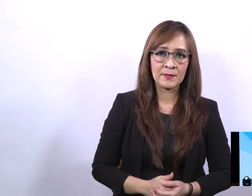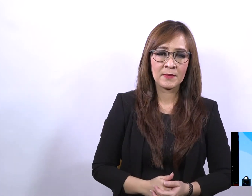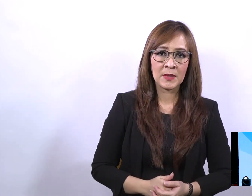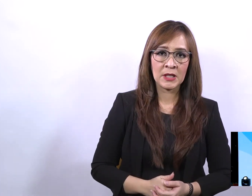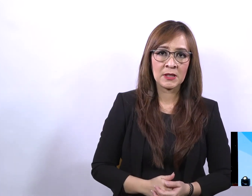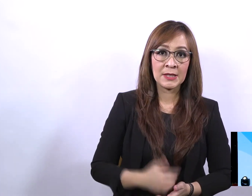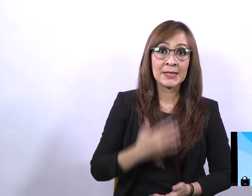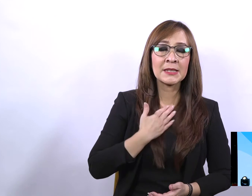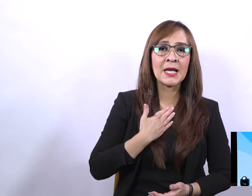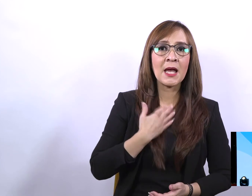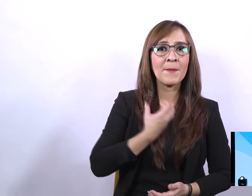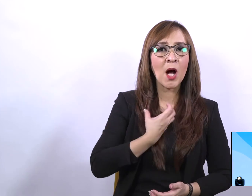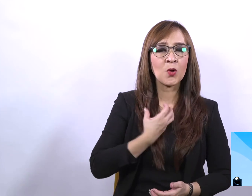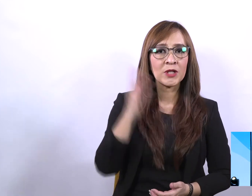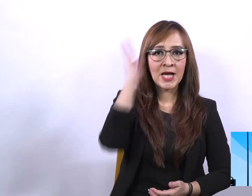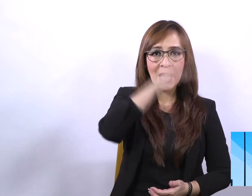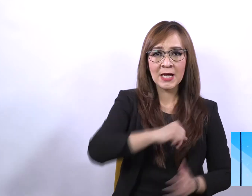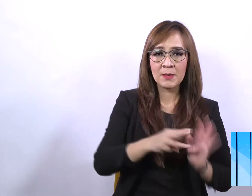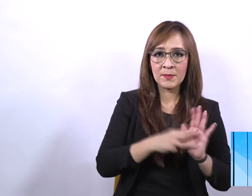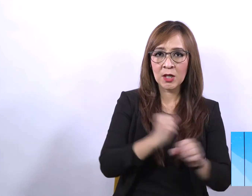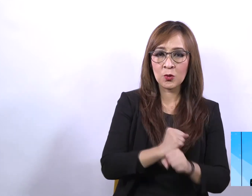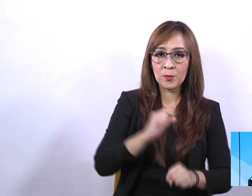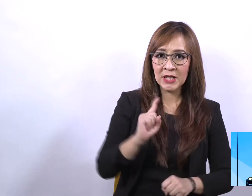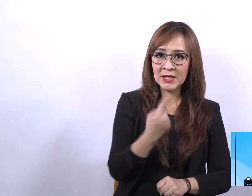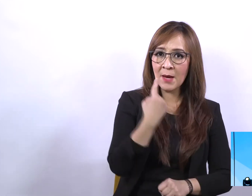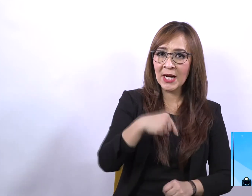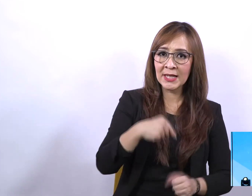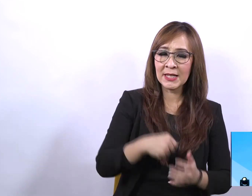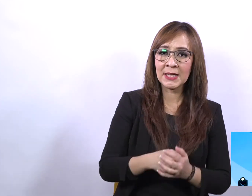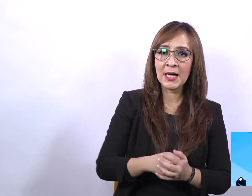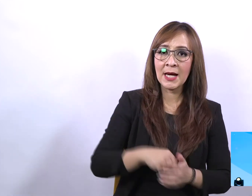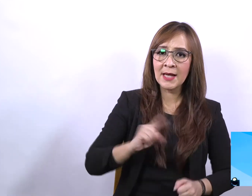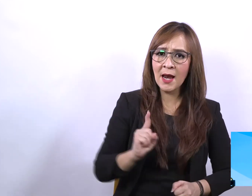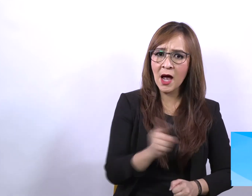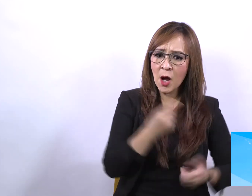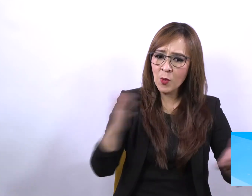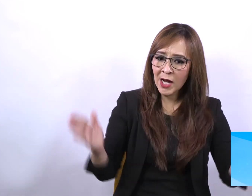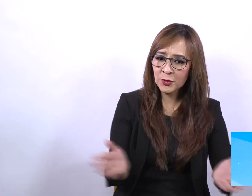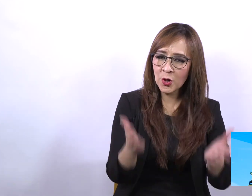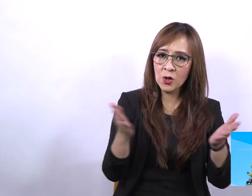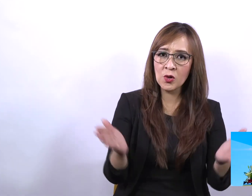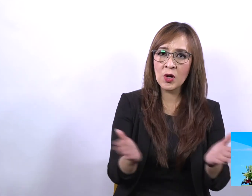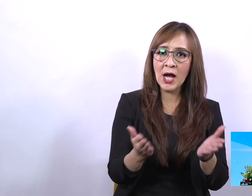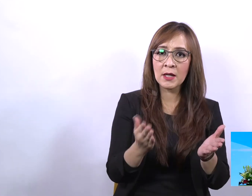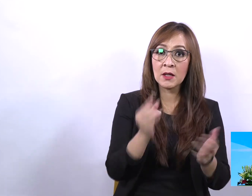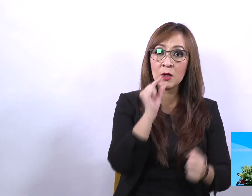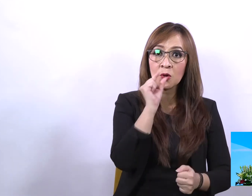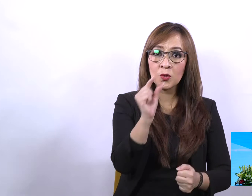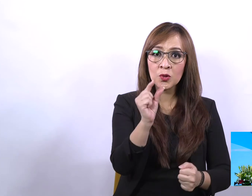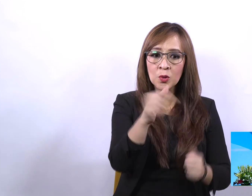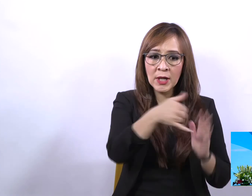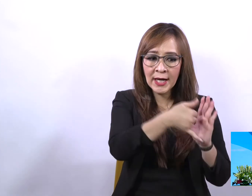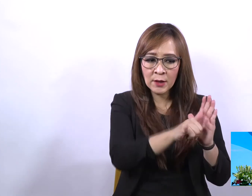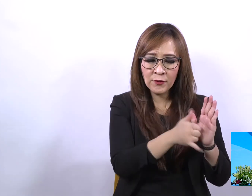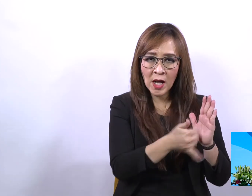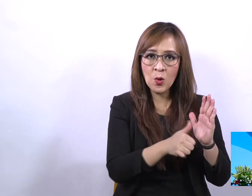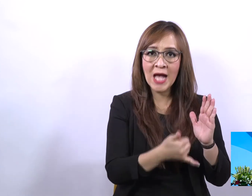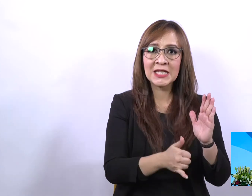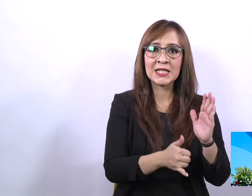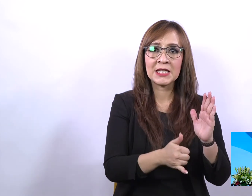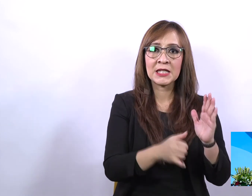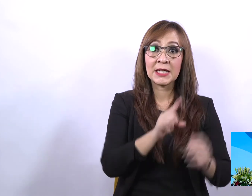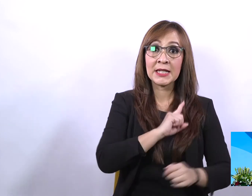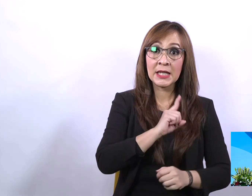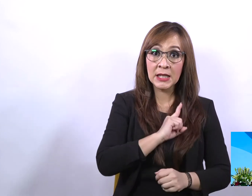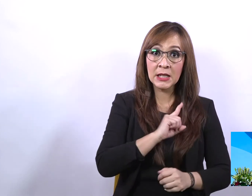kalau saya mau di hari minggu pertama ini adalah Awards dorongan buat sederhana untuk koreksi diri untuk